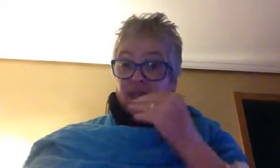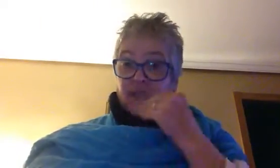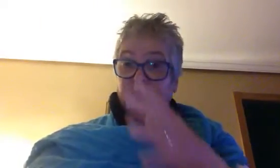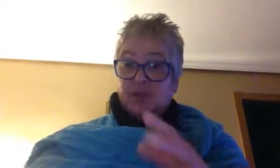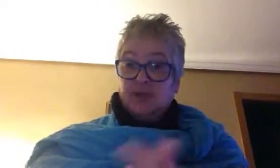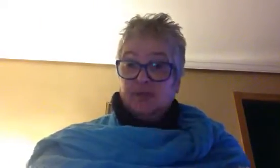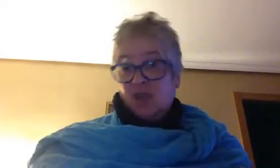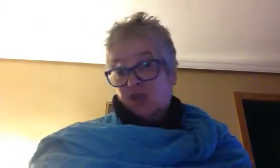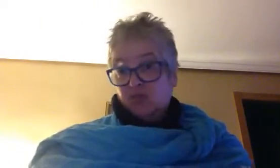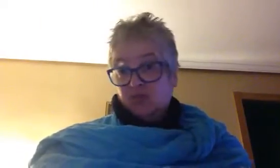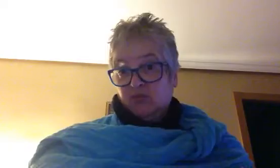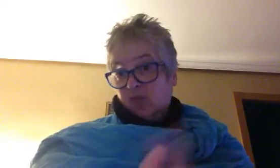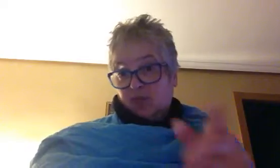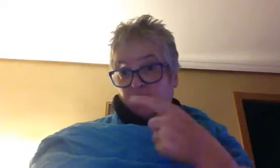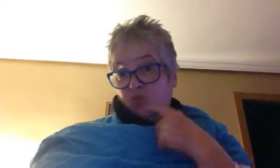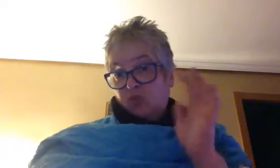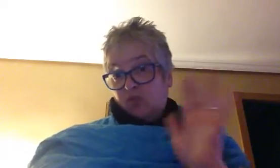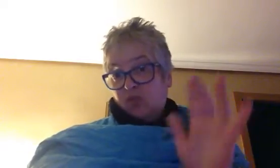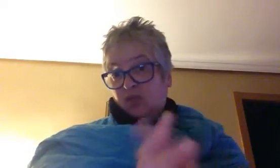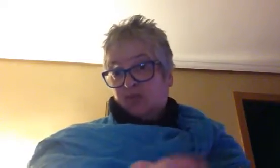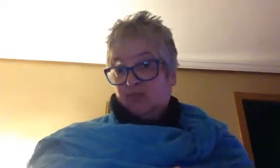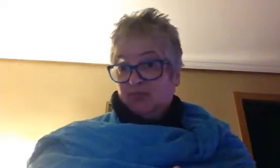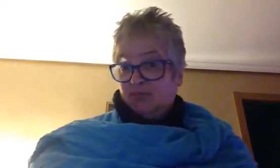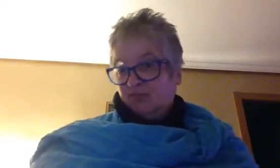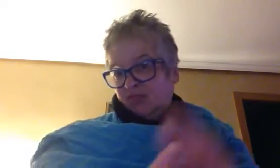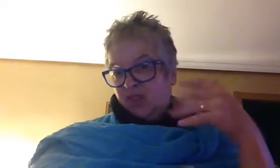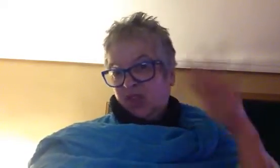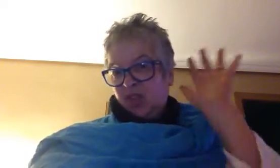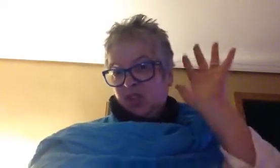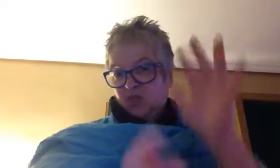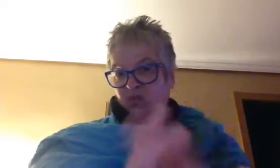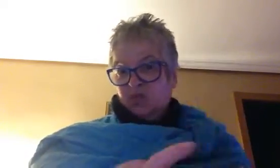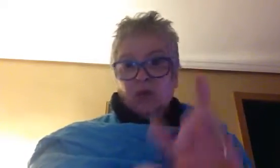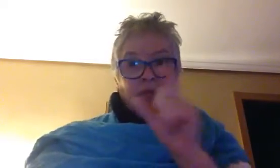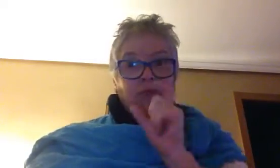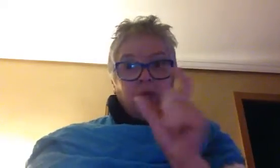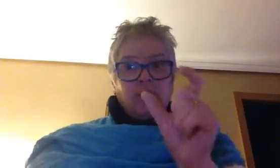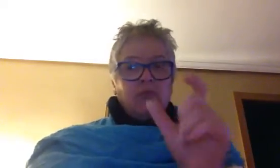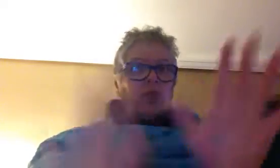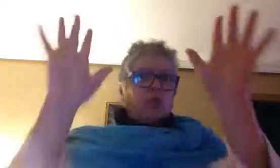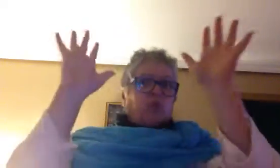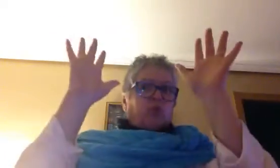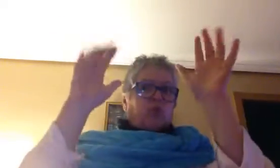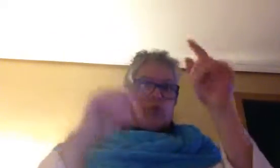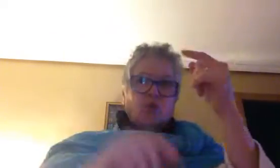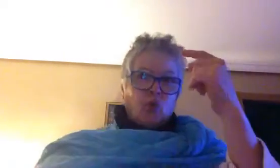estar en la casa de los hermanos. Los que somos auténticos, aquí continuamos hasta que ustedes lo decidan.